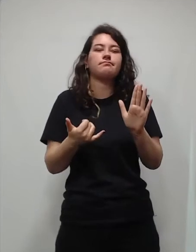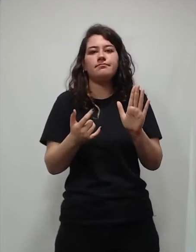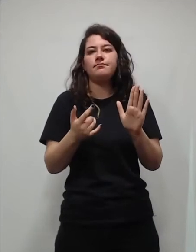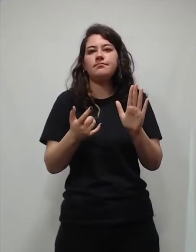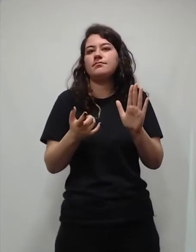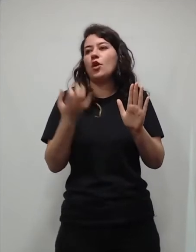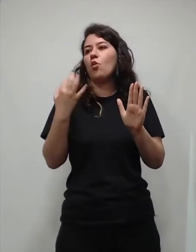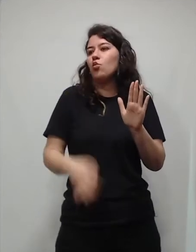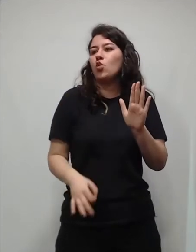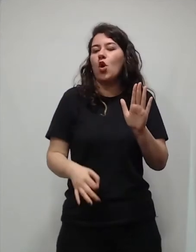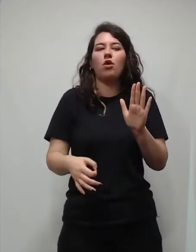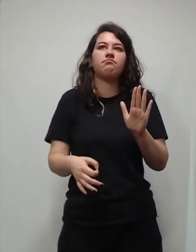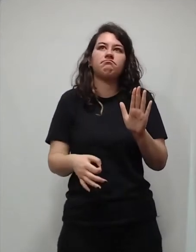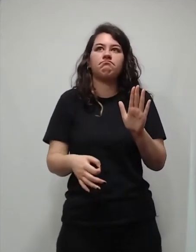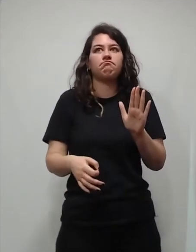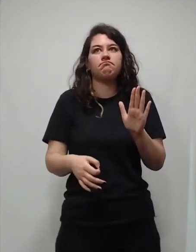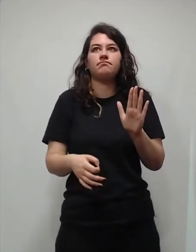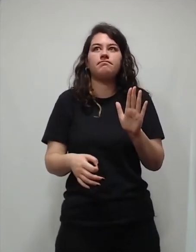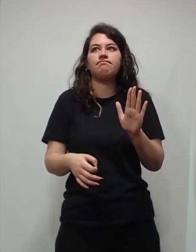estamos